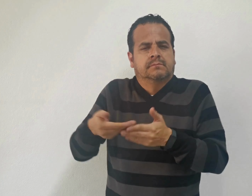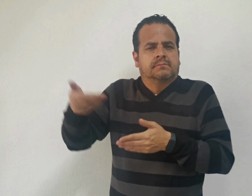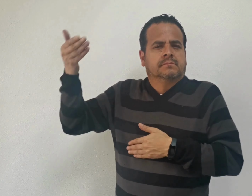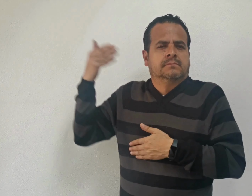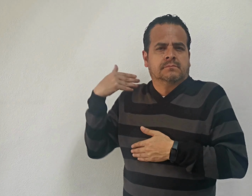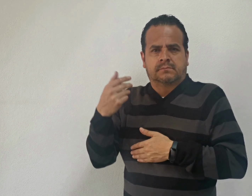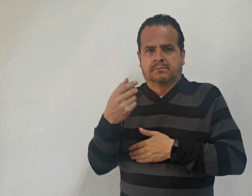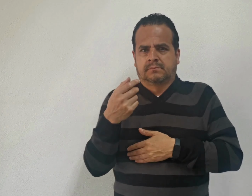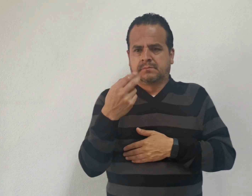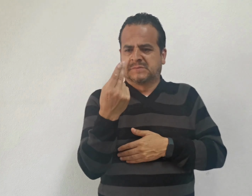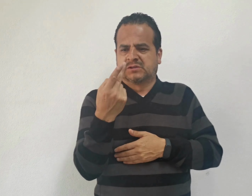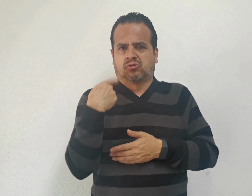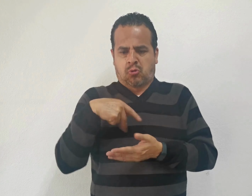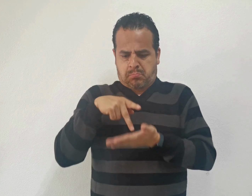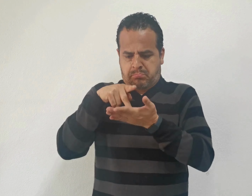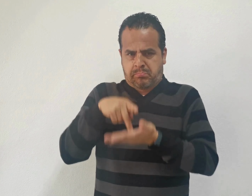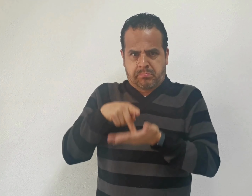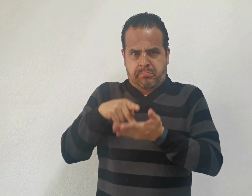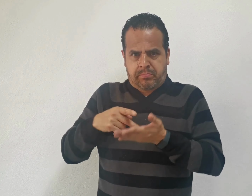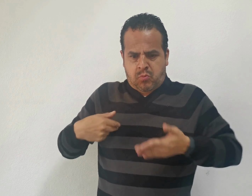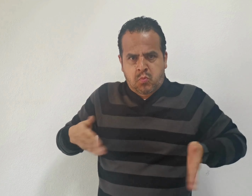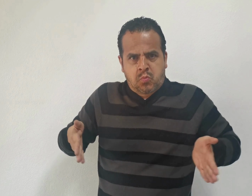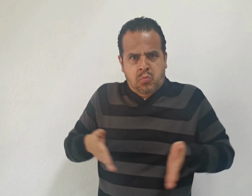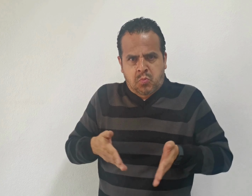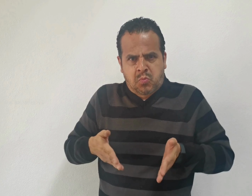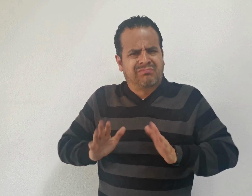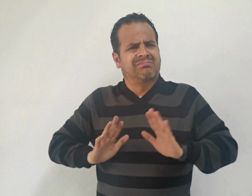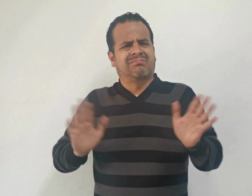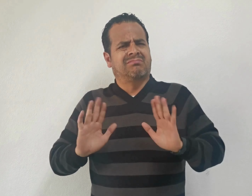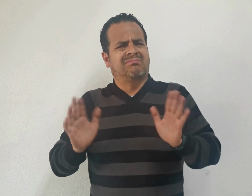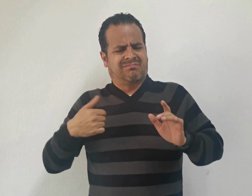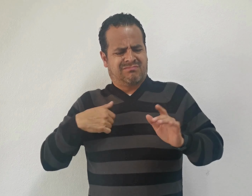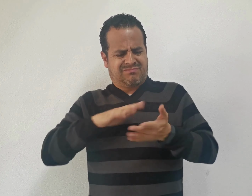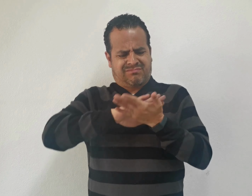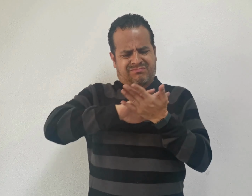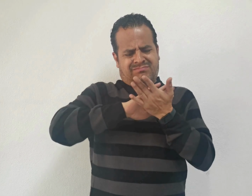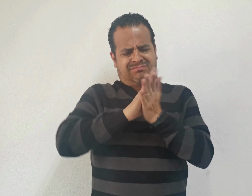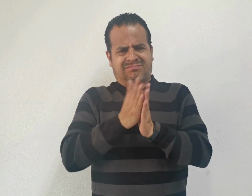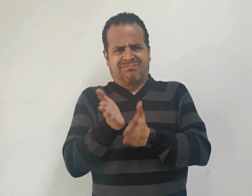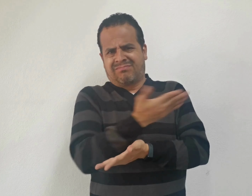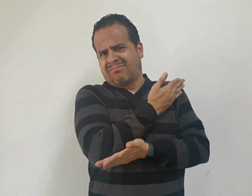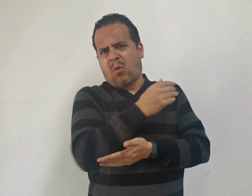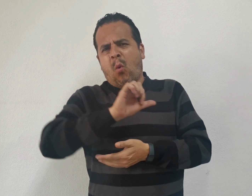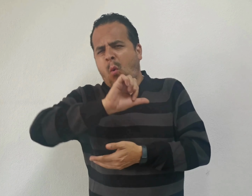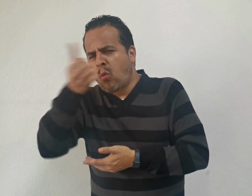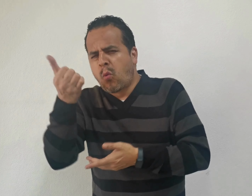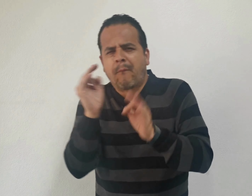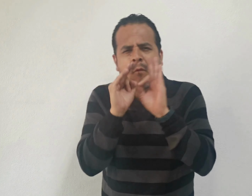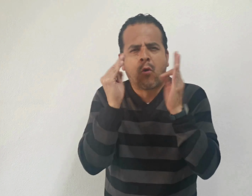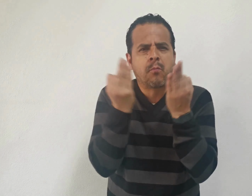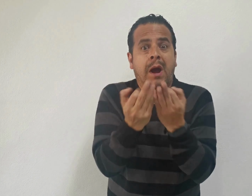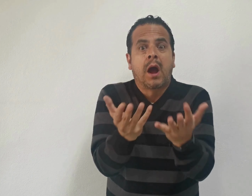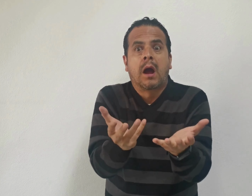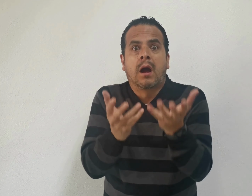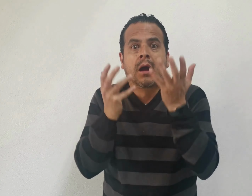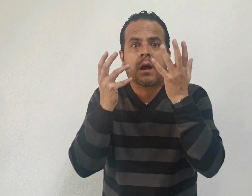expectativas tan altas de pronto que decimos bajar 25 kg estaría padrísimo pero ya no me pongo ese tipo de como de metas más